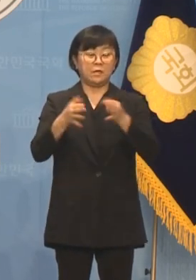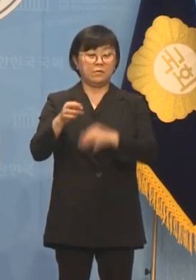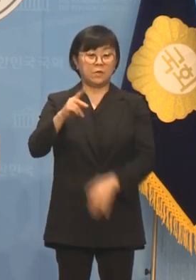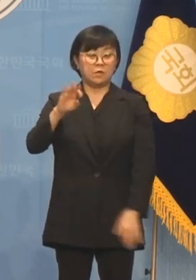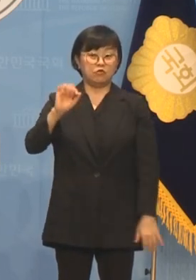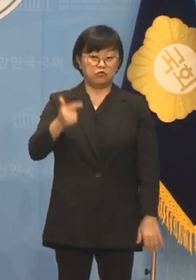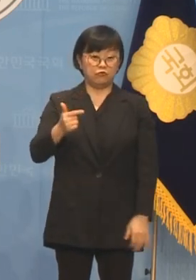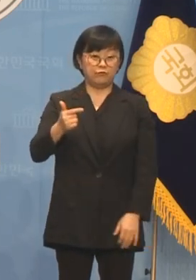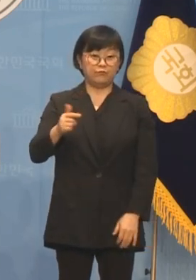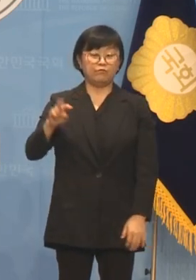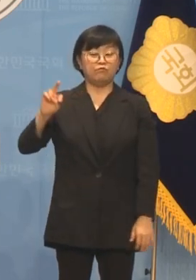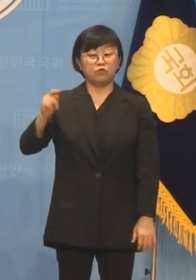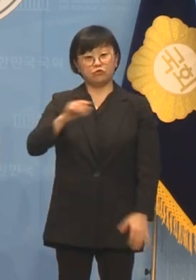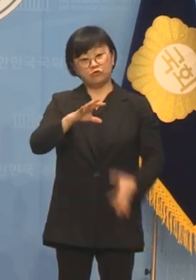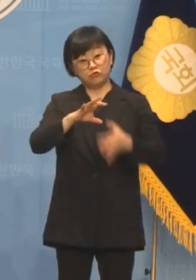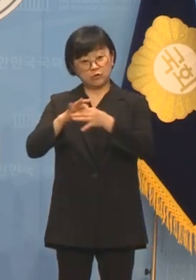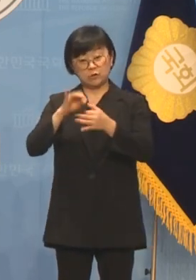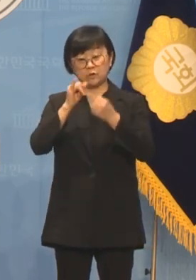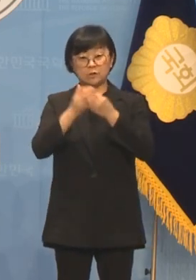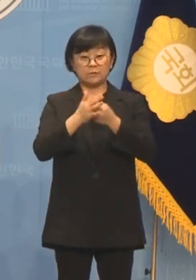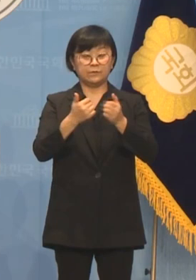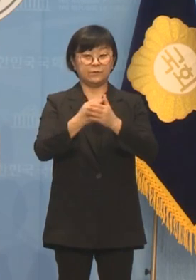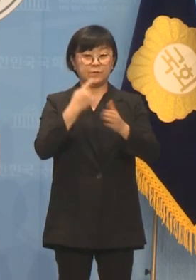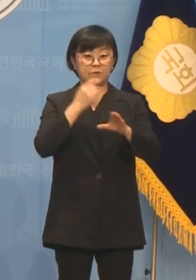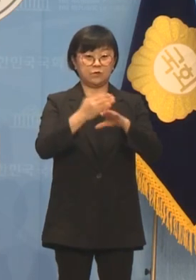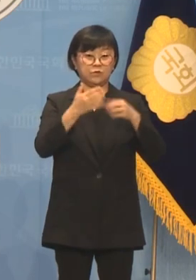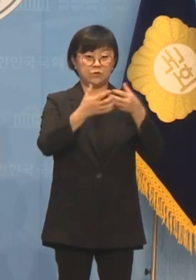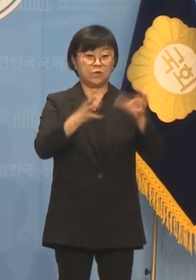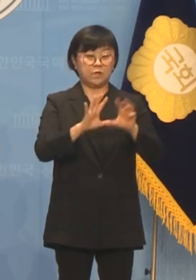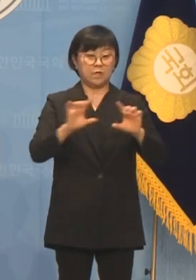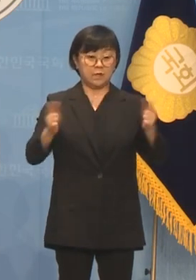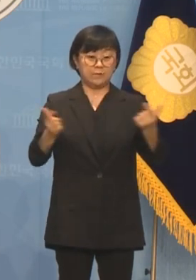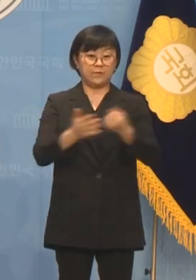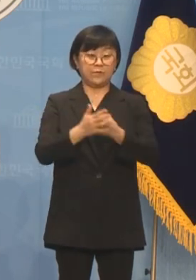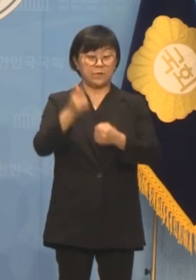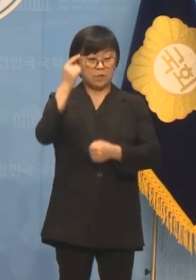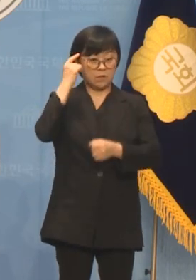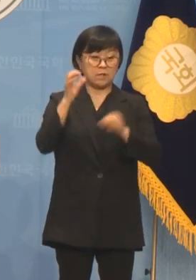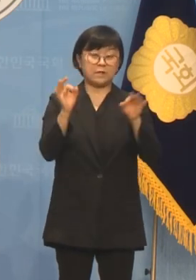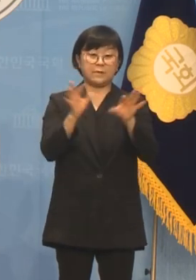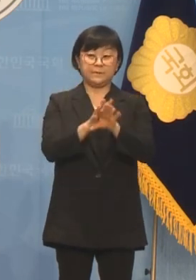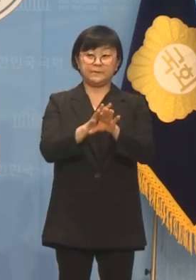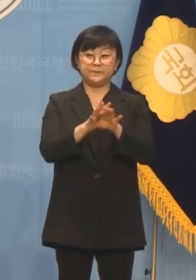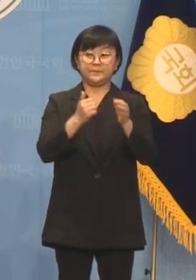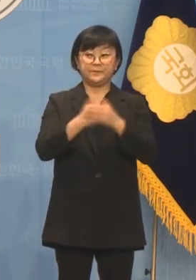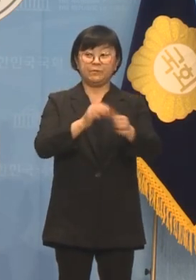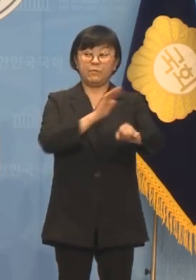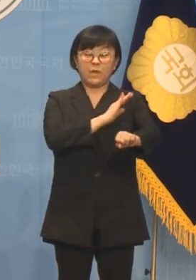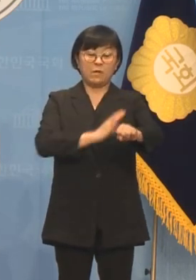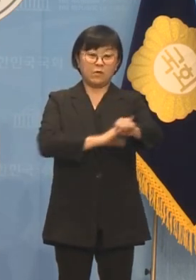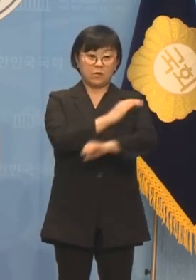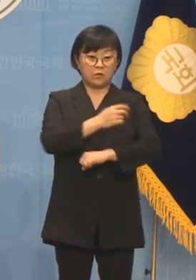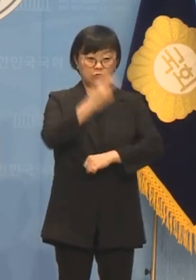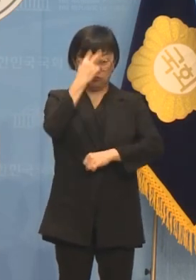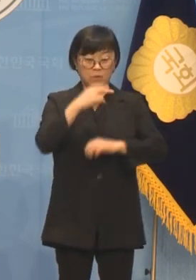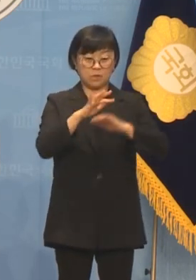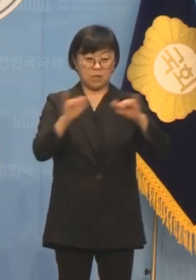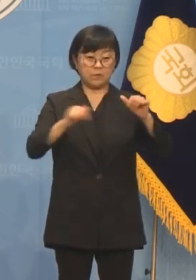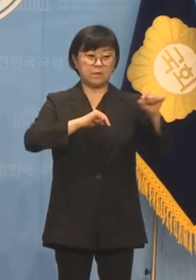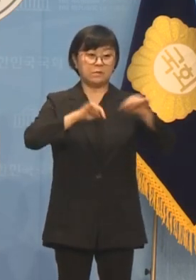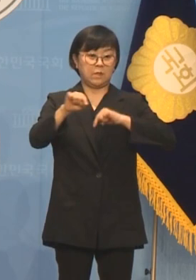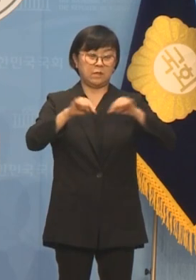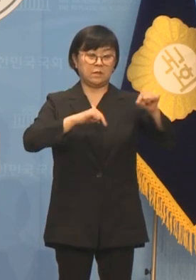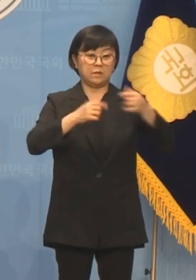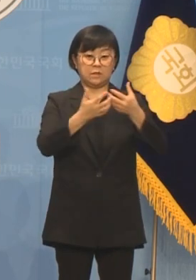노무현 문재인의 정신을 담고 있는 민주당이 아닙니다 민주당의 정신은 사라지고 권력에 눈이먼 사람들이 지배하는